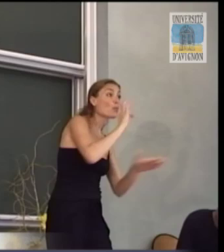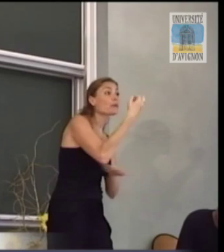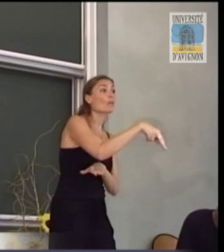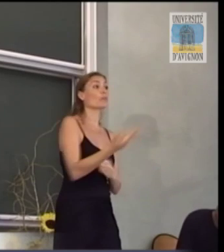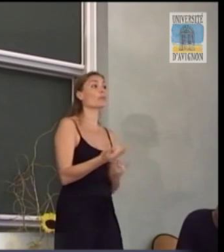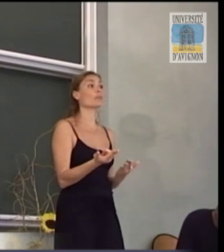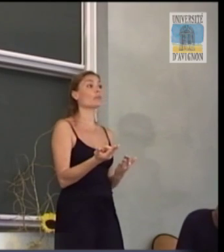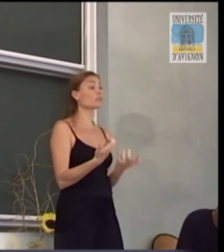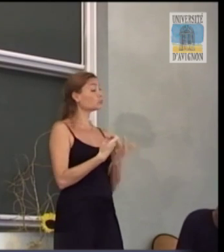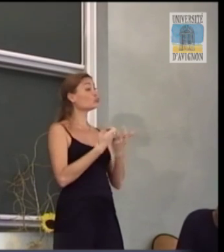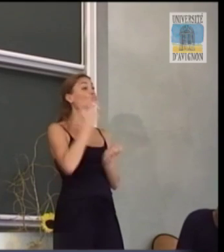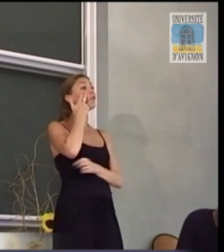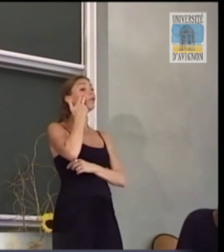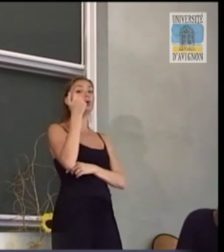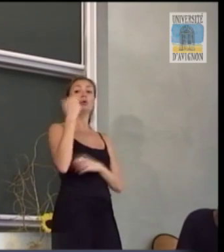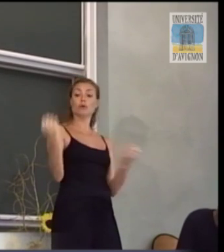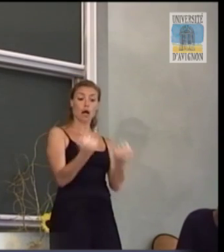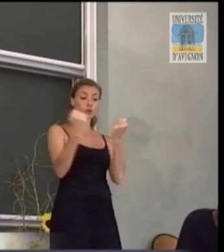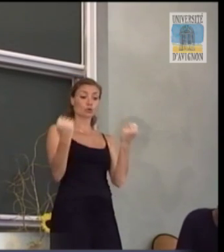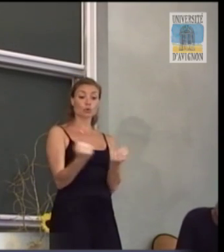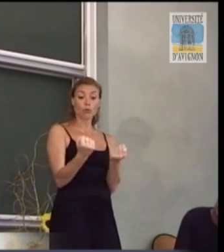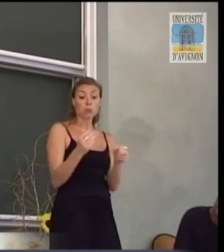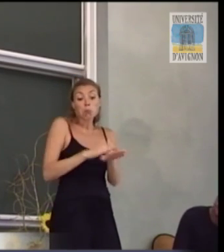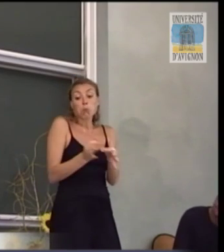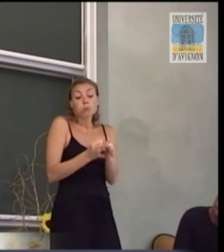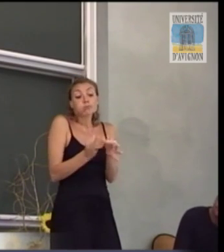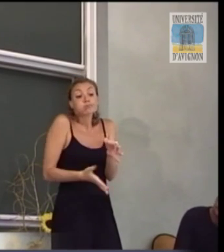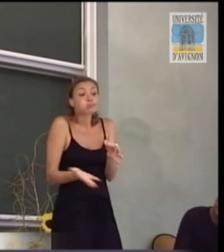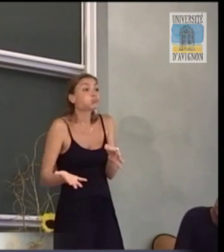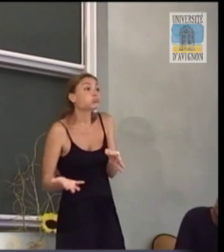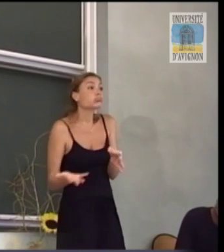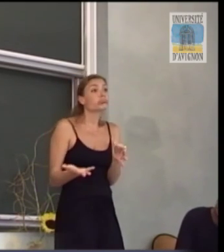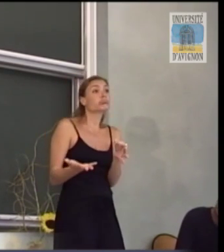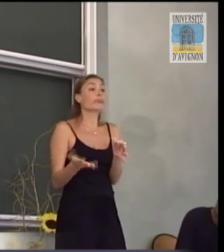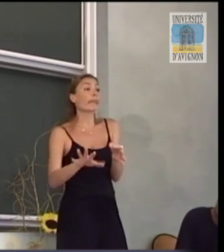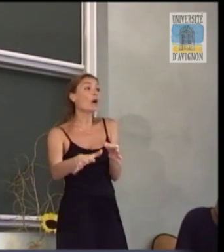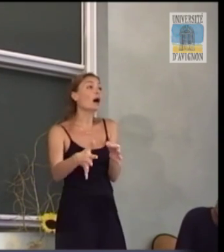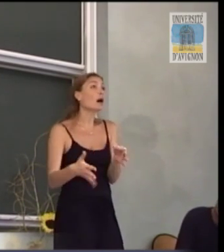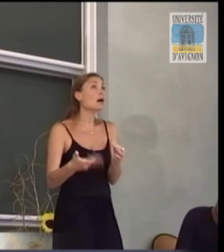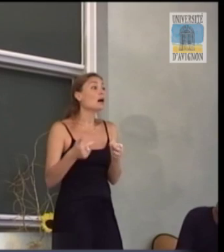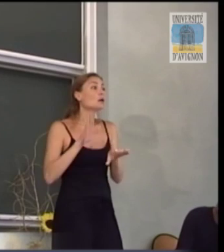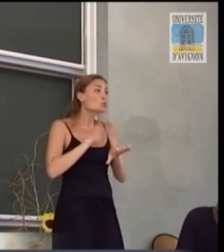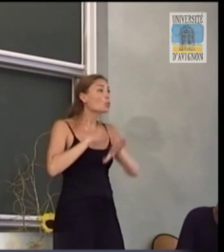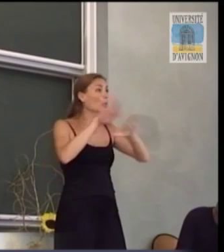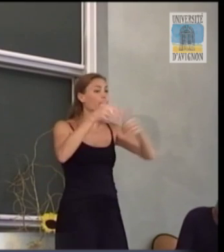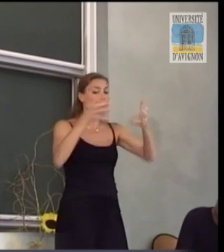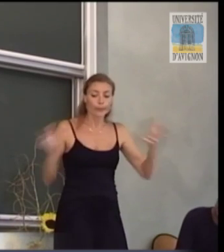des actions qui sont menées, qui n'apportent vraiment pas grand-chose, et qu'on continue à soutenir.